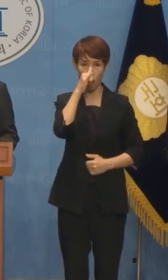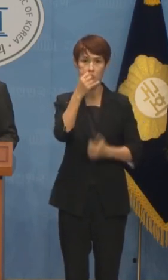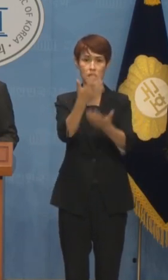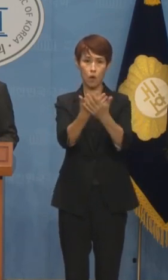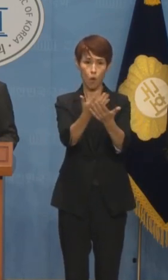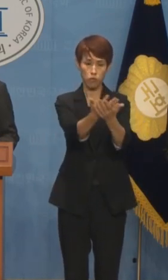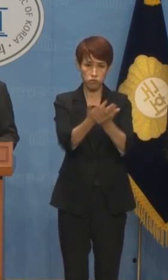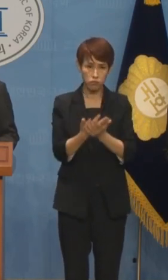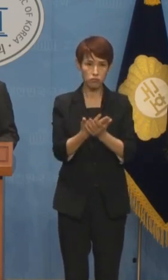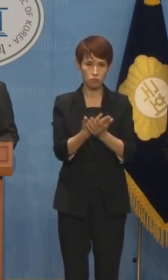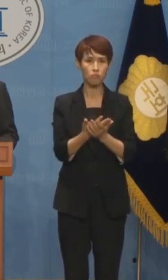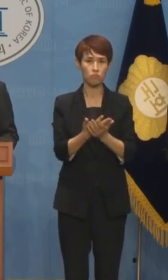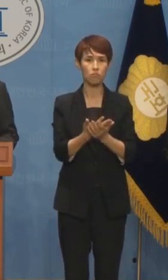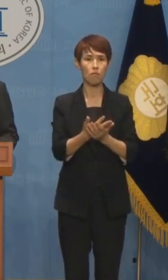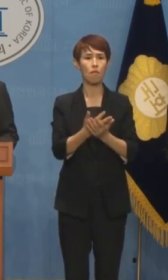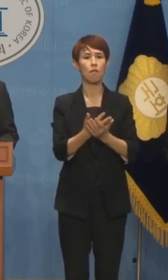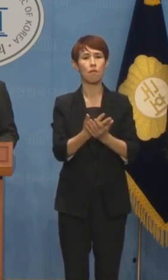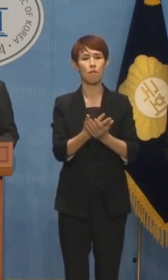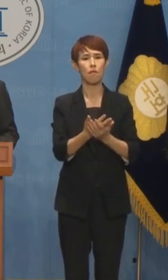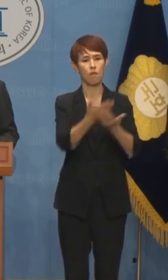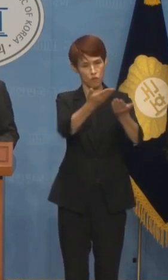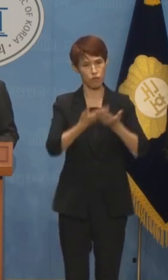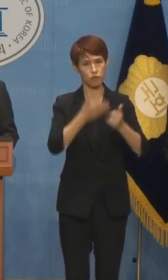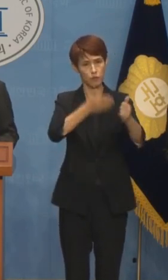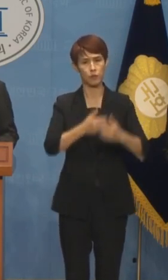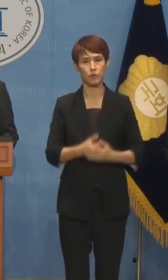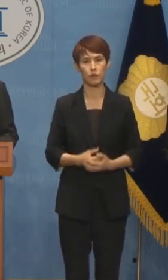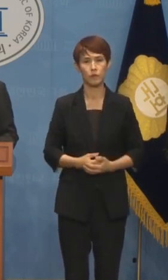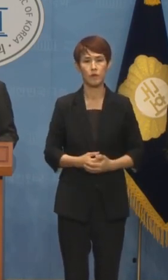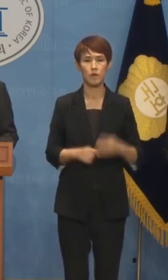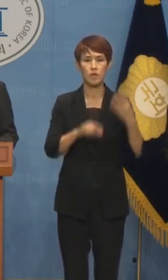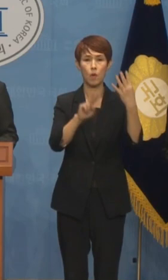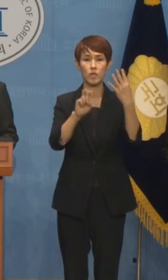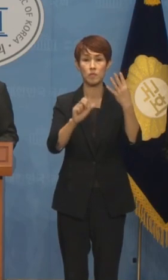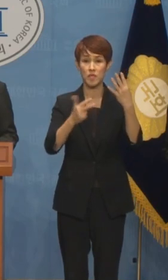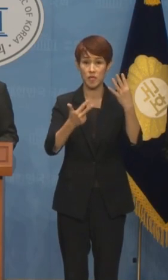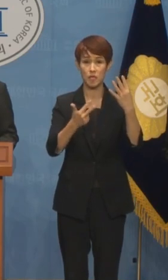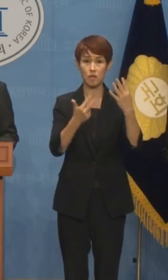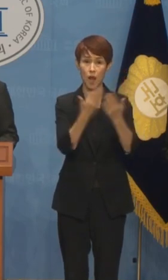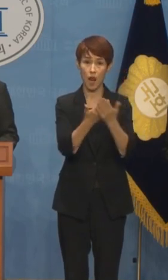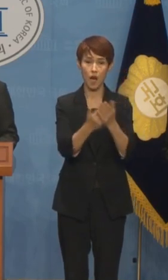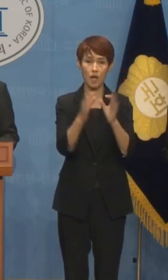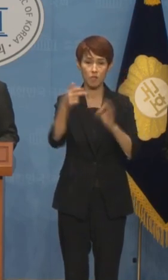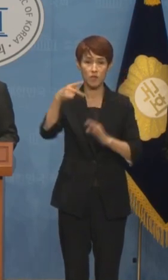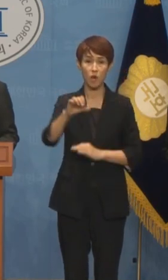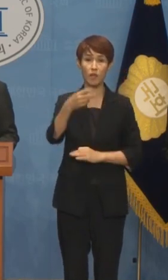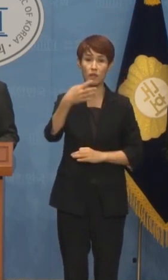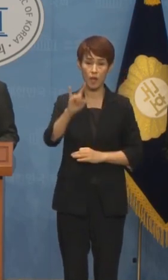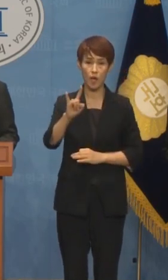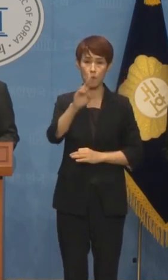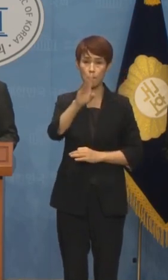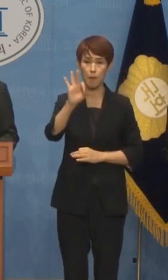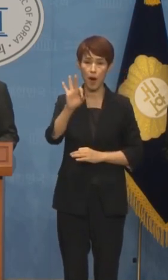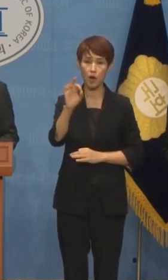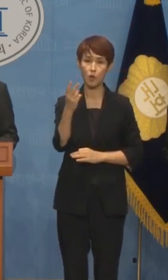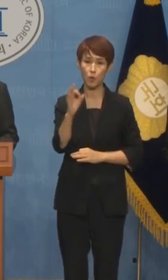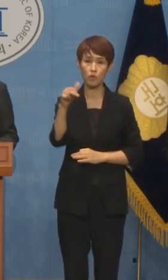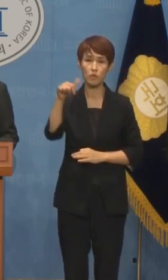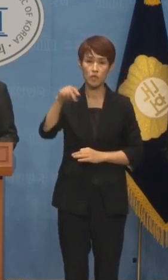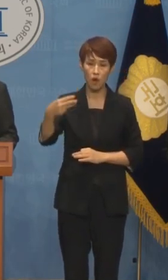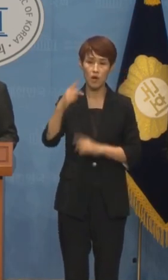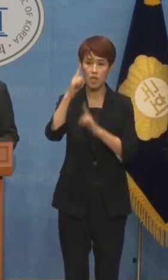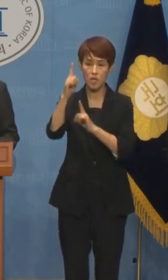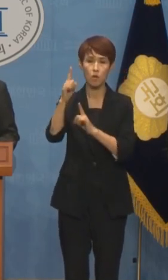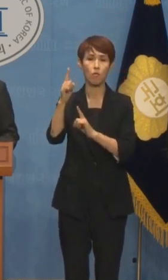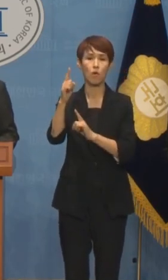제출 요구에 성실히 응하길 바랍니다. 이미 4월 27일에 요구한 김성태, 방용철, 이화영의 출정